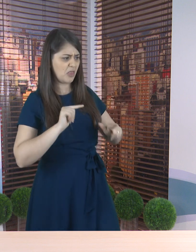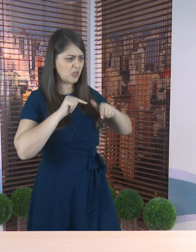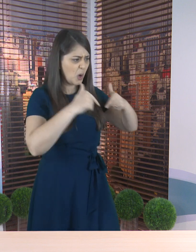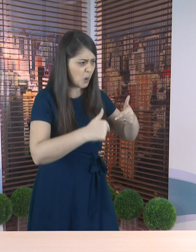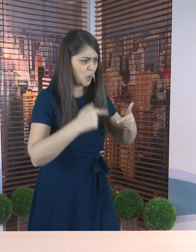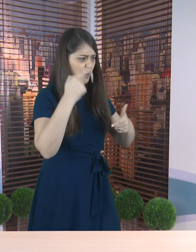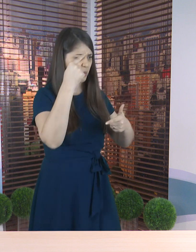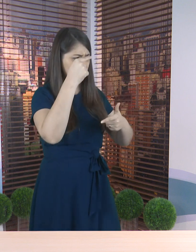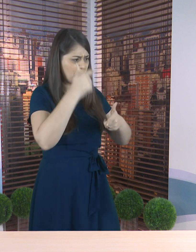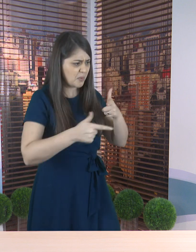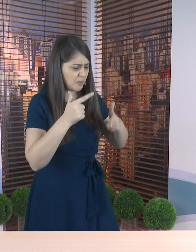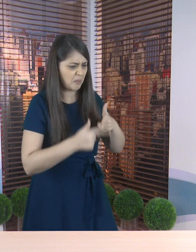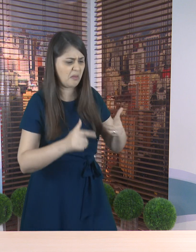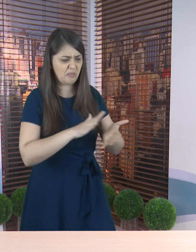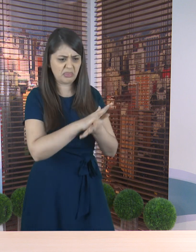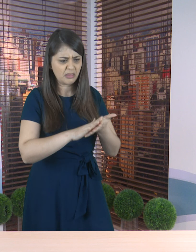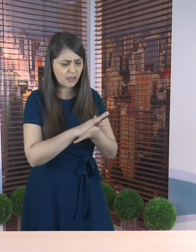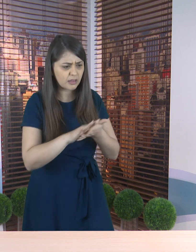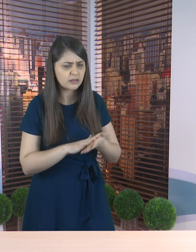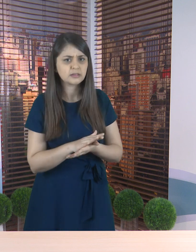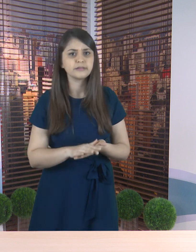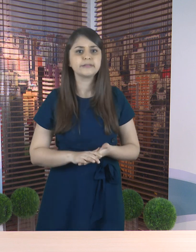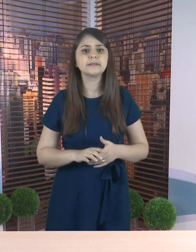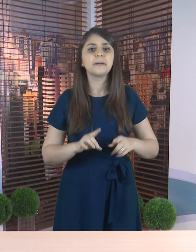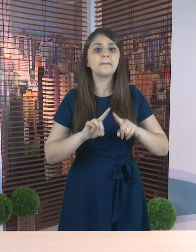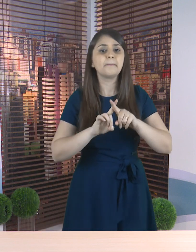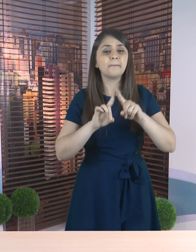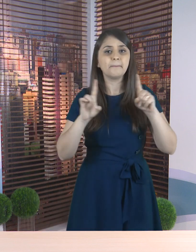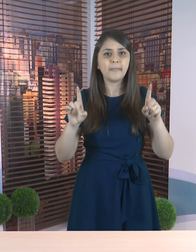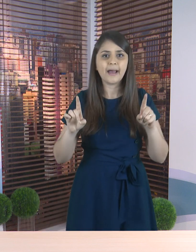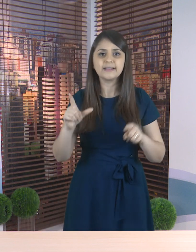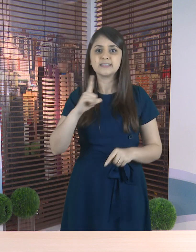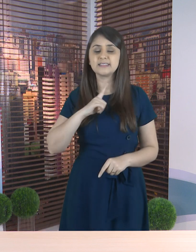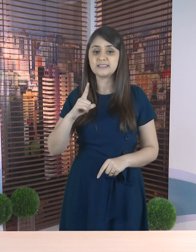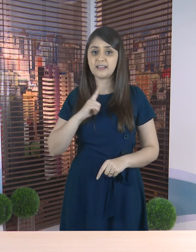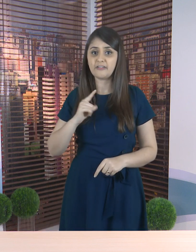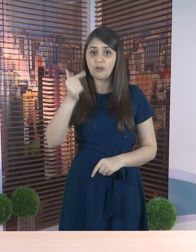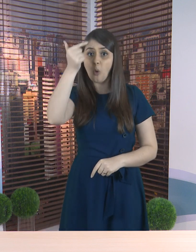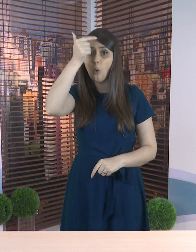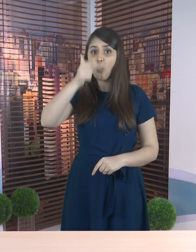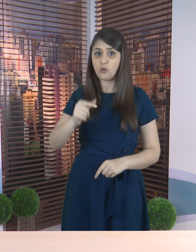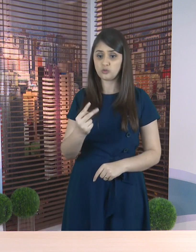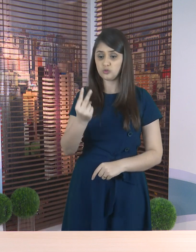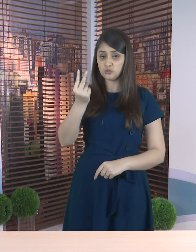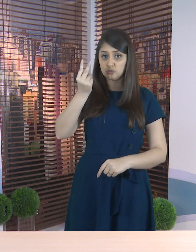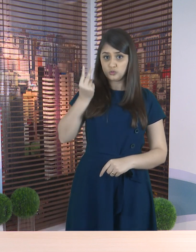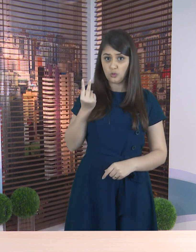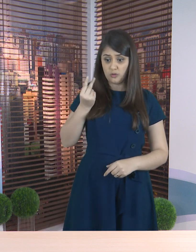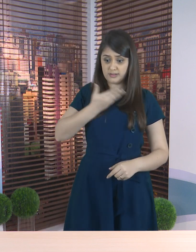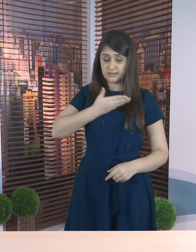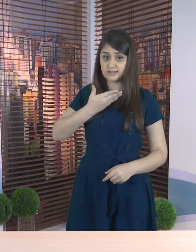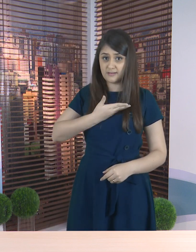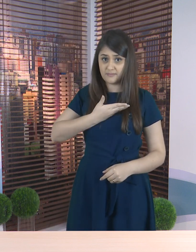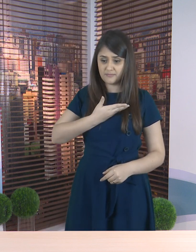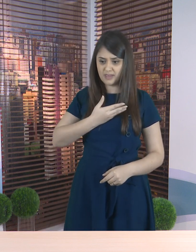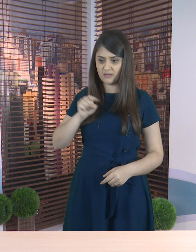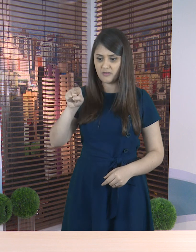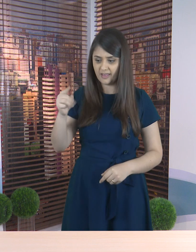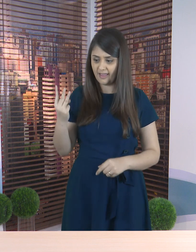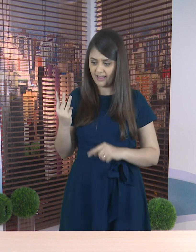Zofar profere apenas 2. Eles aparecem em Jó, capítulo 11 e capítulo 20. A